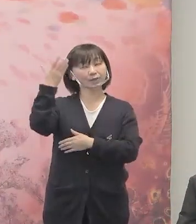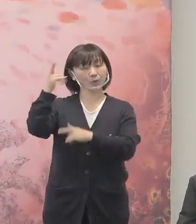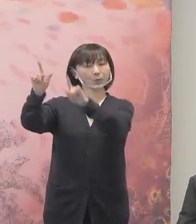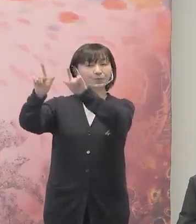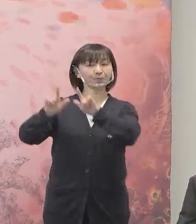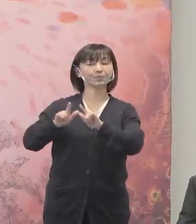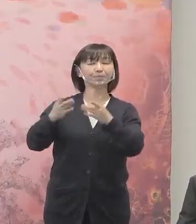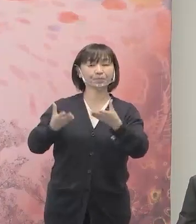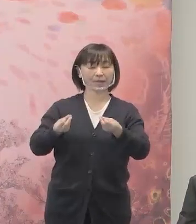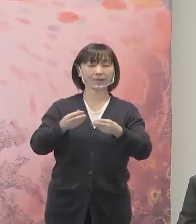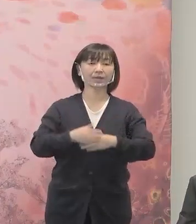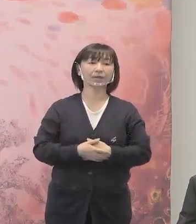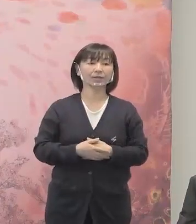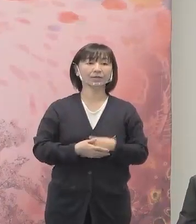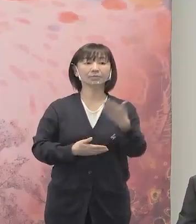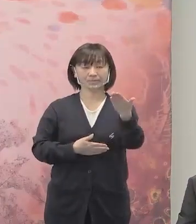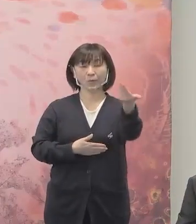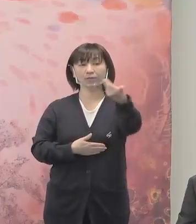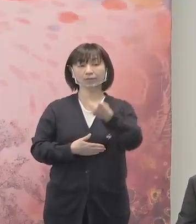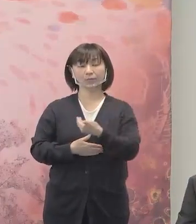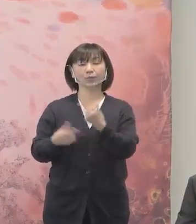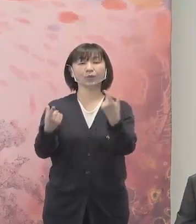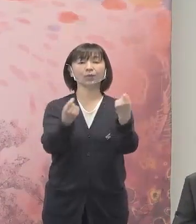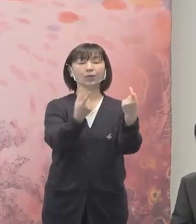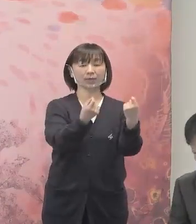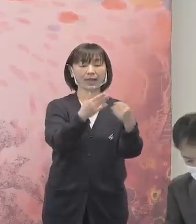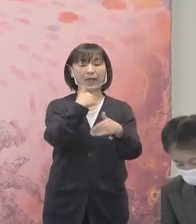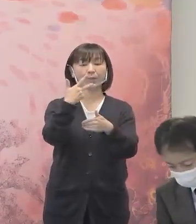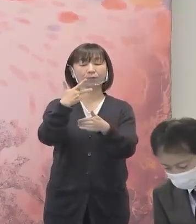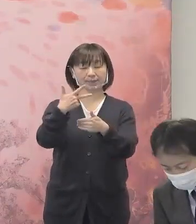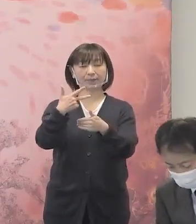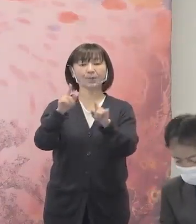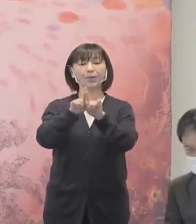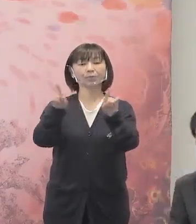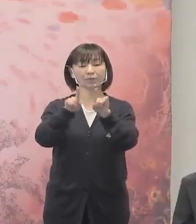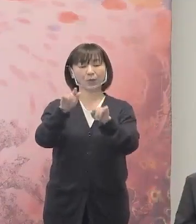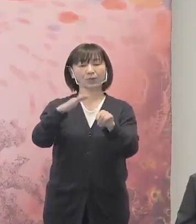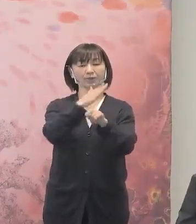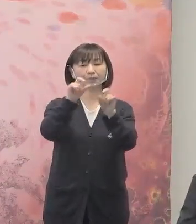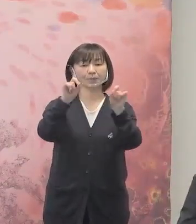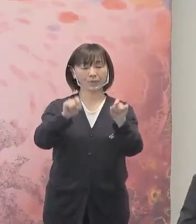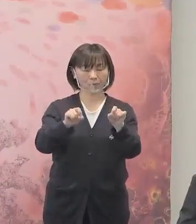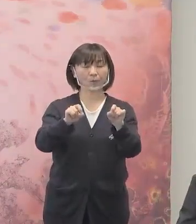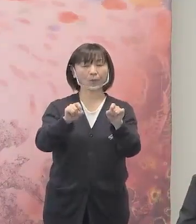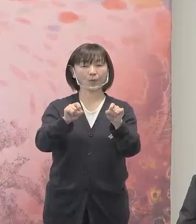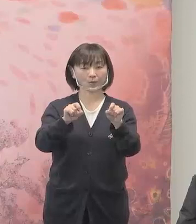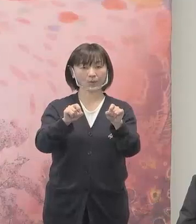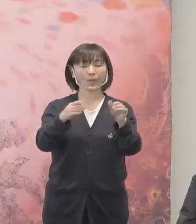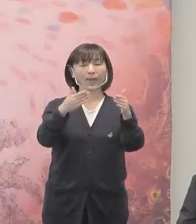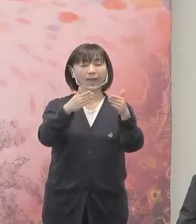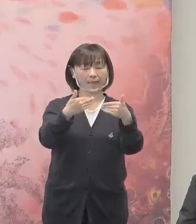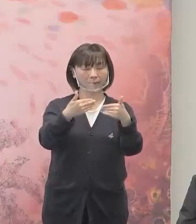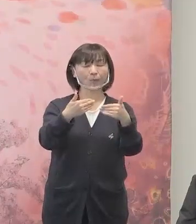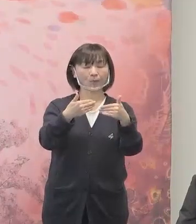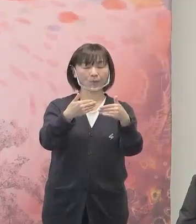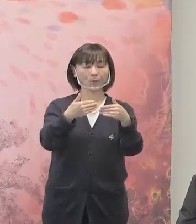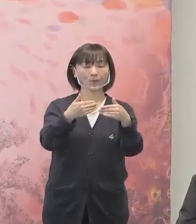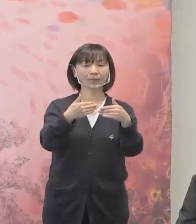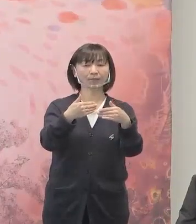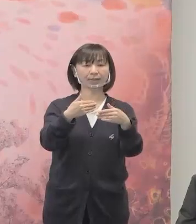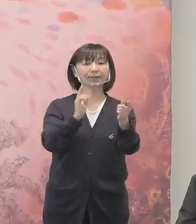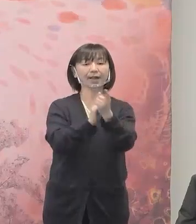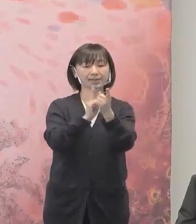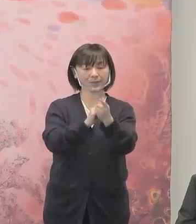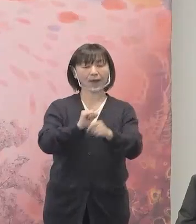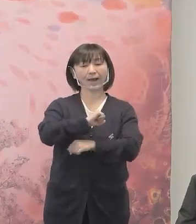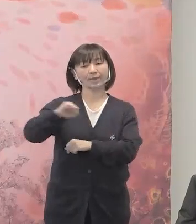。今山口さんご質問あった通り、青森市もちろん浪岡高校の閉校に対しては反対をしてきたわけですが、